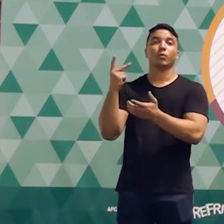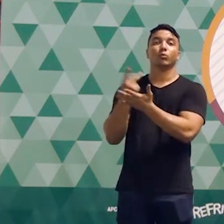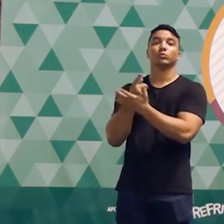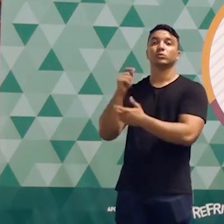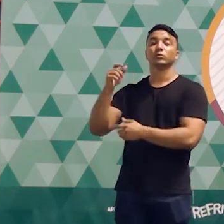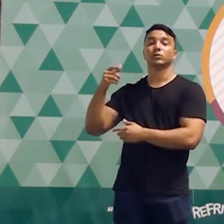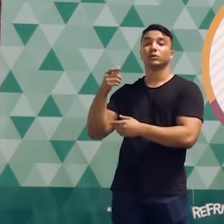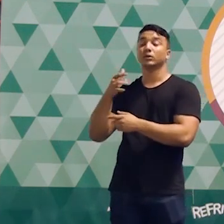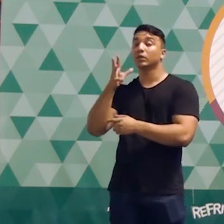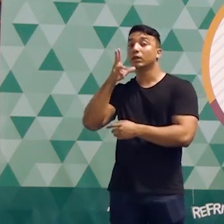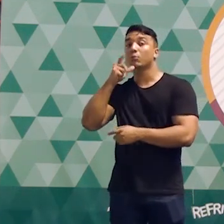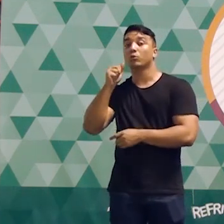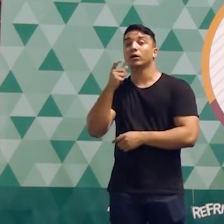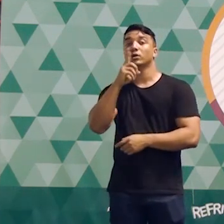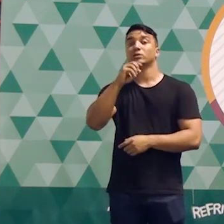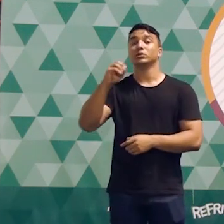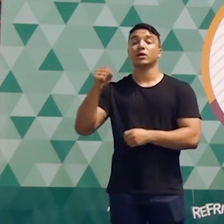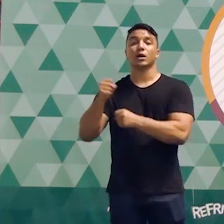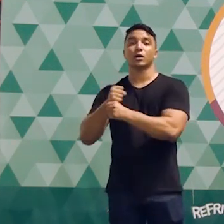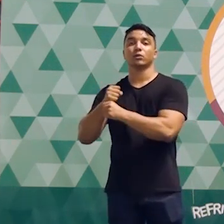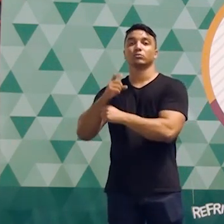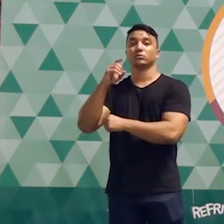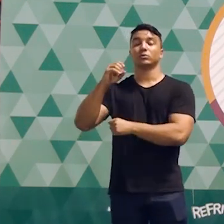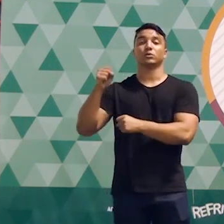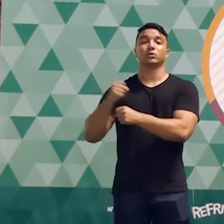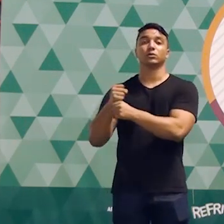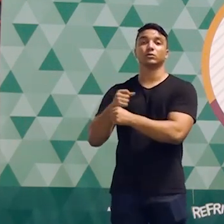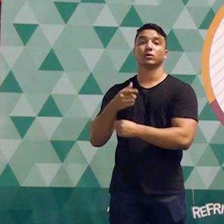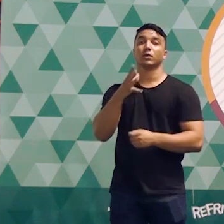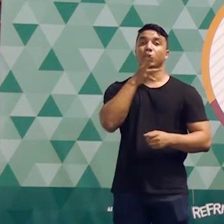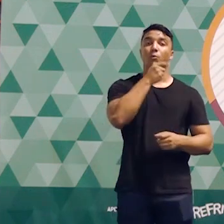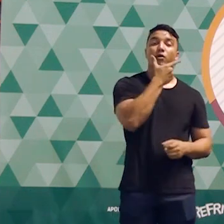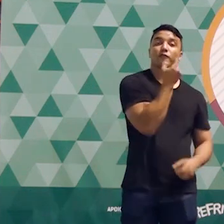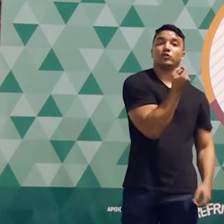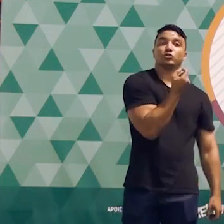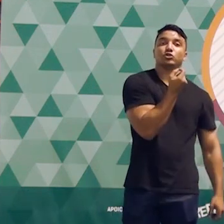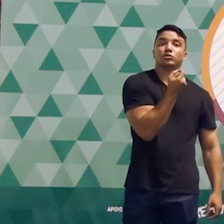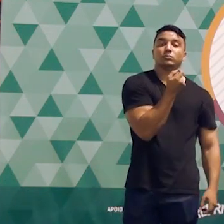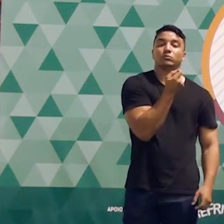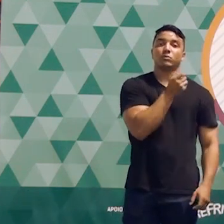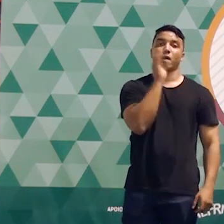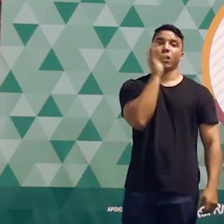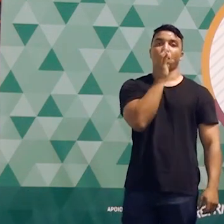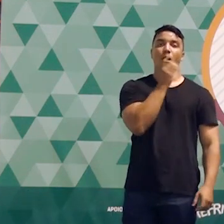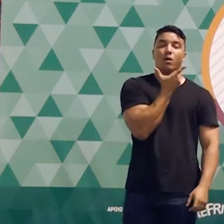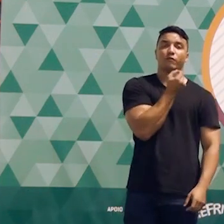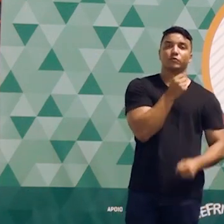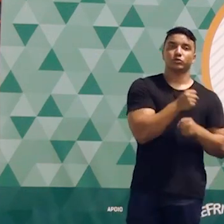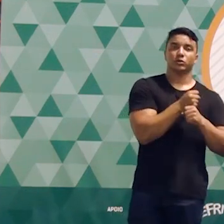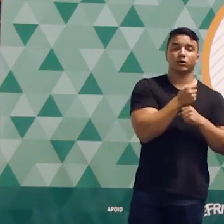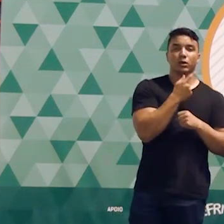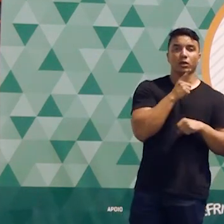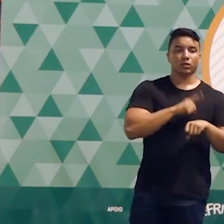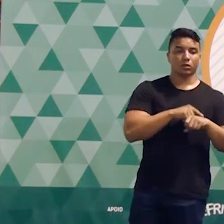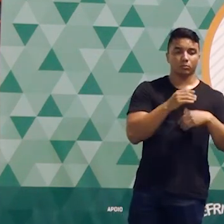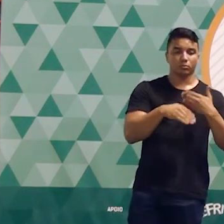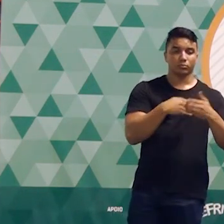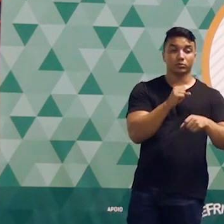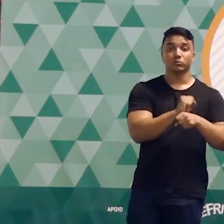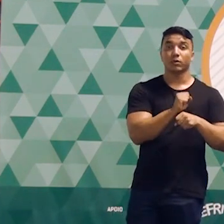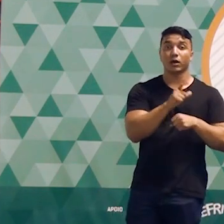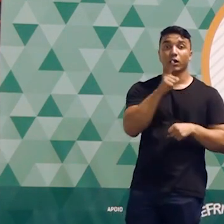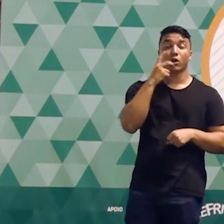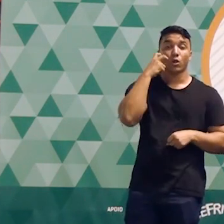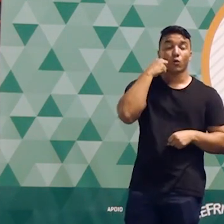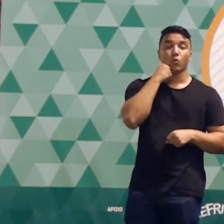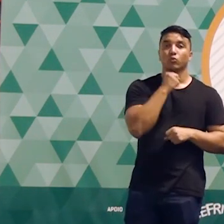ela demora 100 anos para ficar adulta, a árvore. Aqui ela demora 20. Pô, mas 20 anos é muito tempo. Espera para ver o